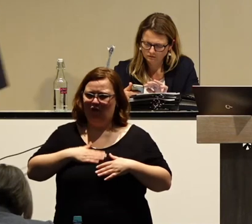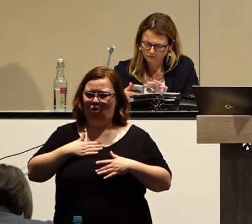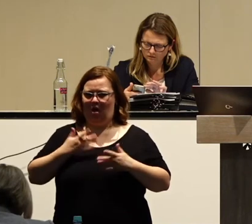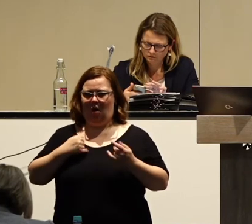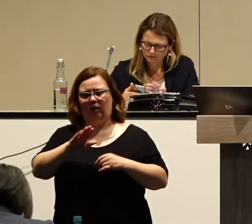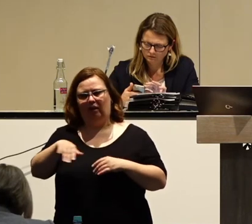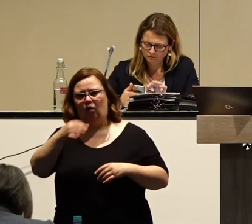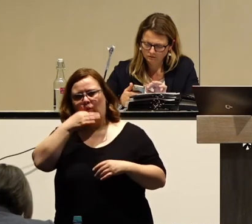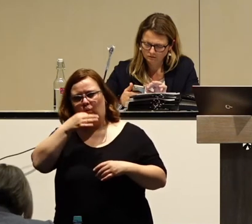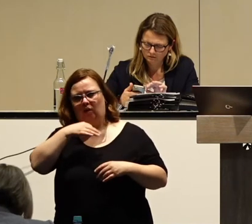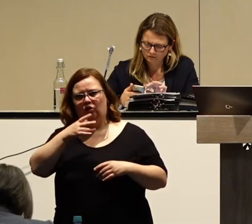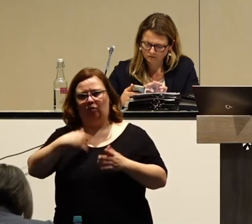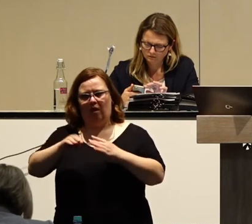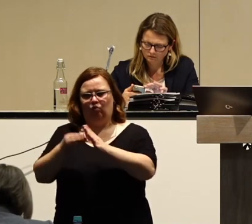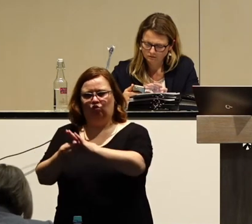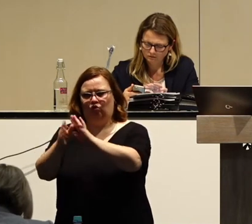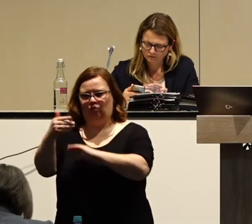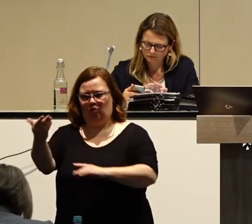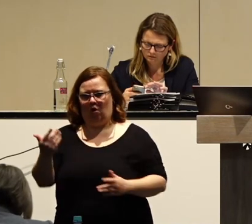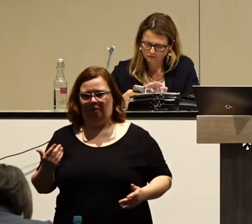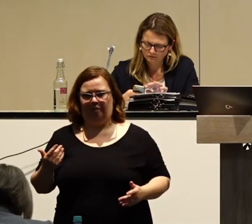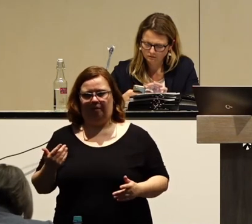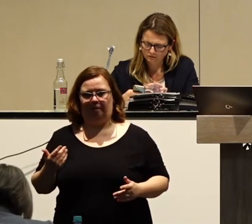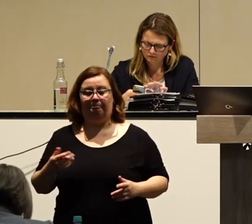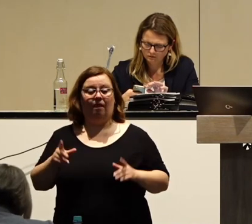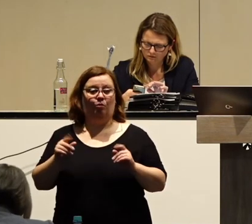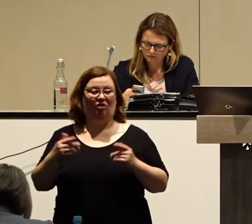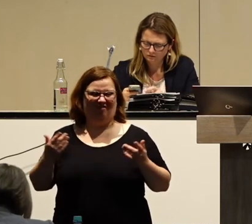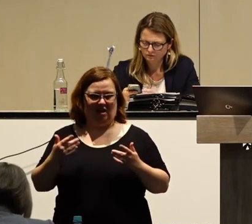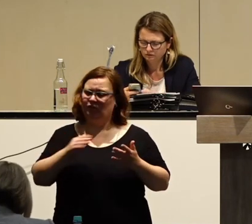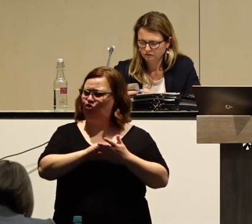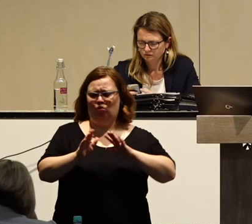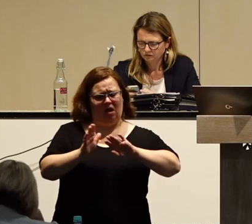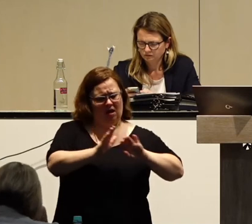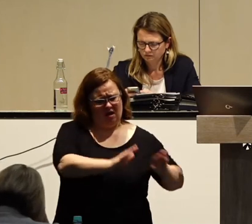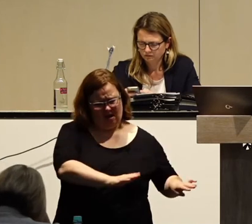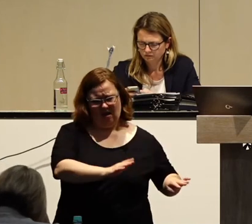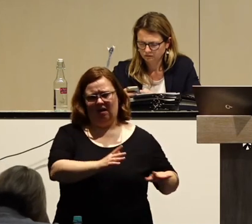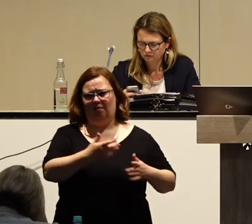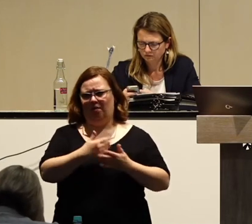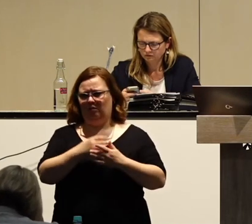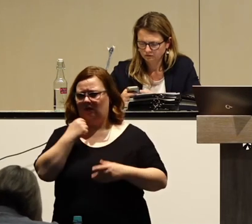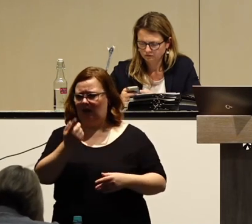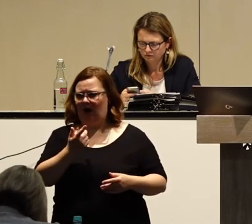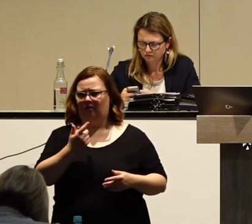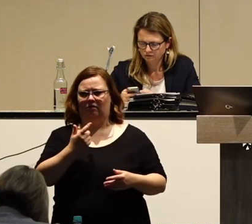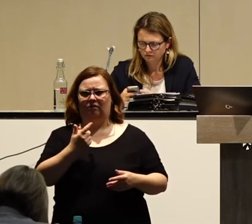dass Kinder und Jugendliche an dieser Stelle mehr unterstützt werden. Das heißt, weg von Schule, weg davon zu sagen,